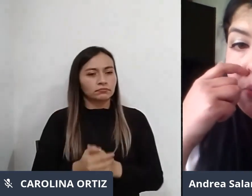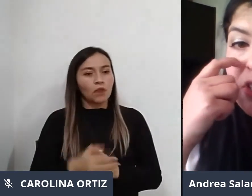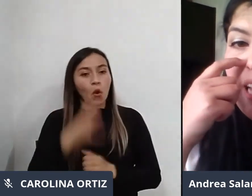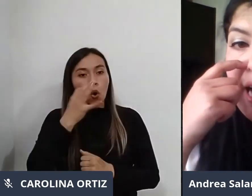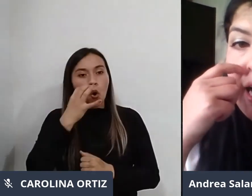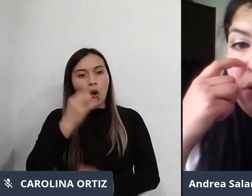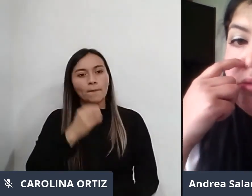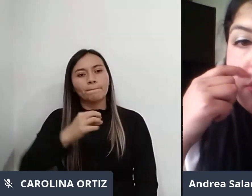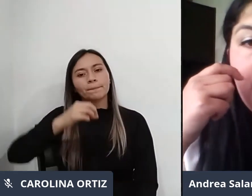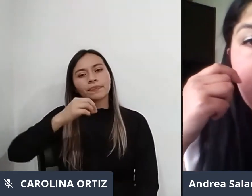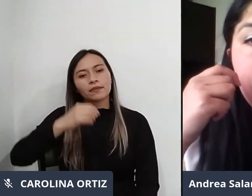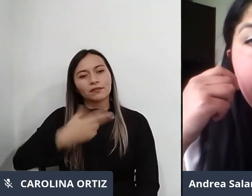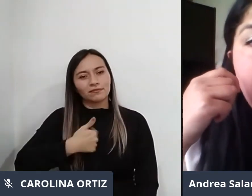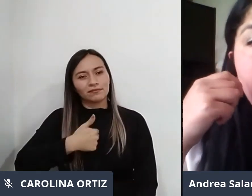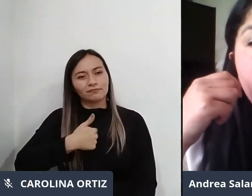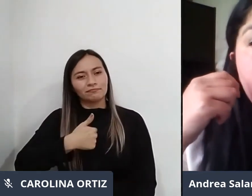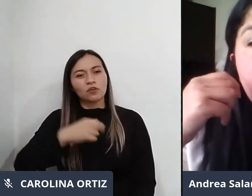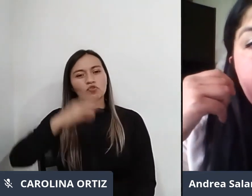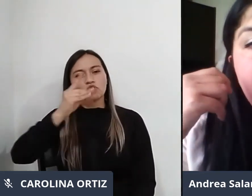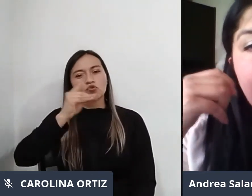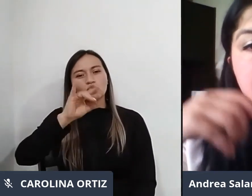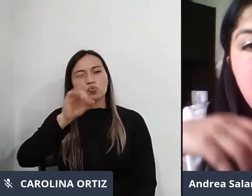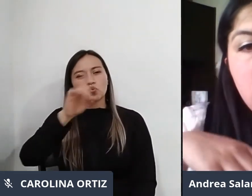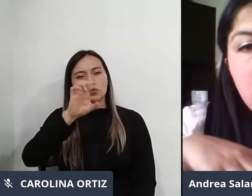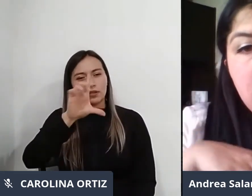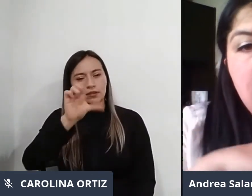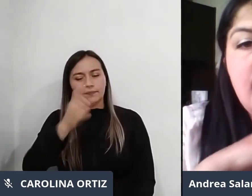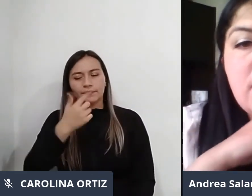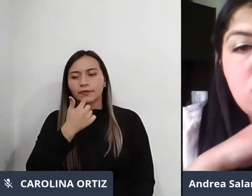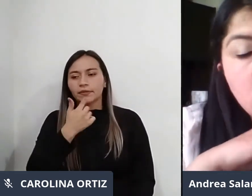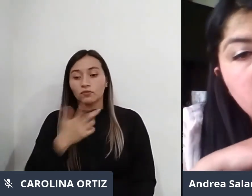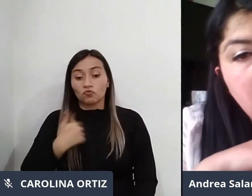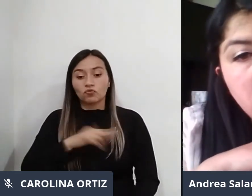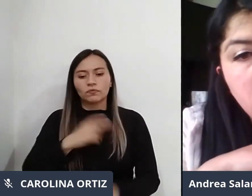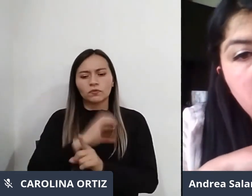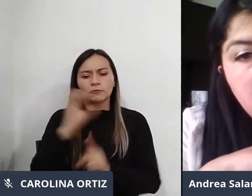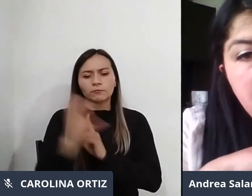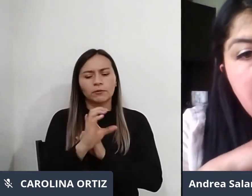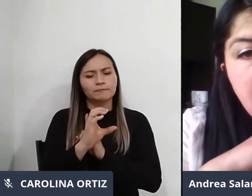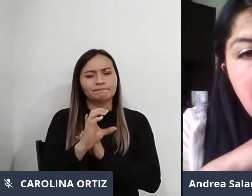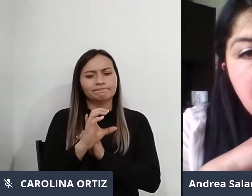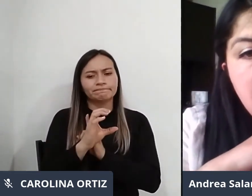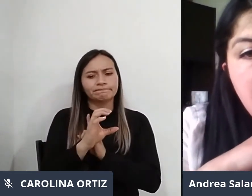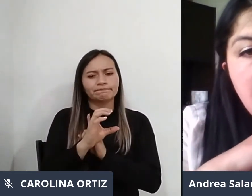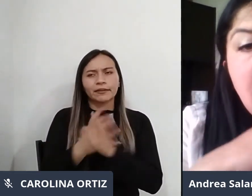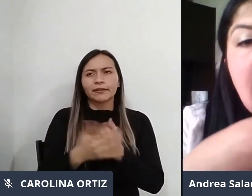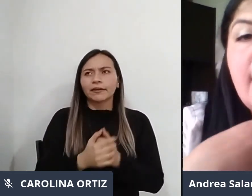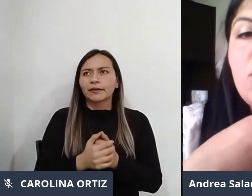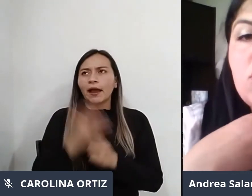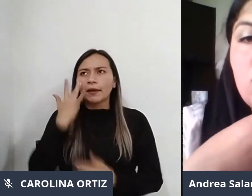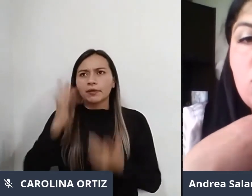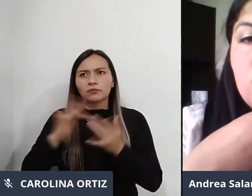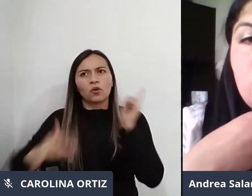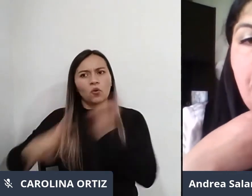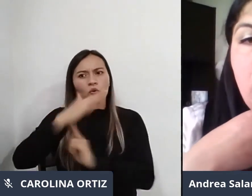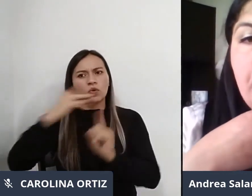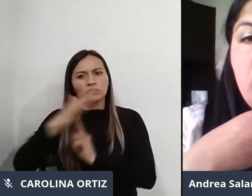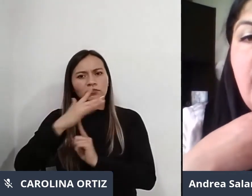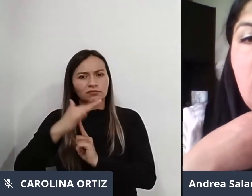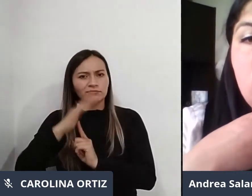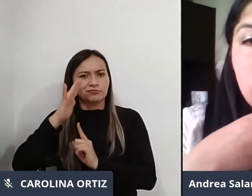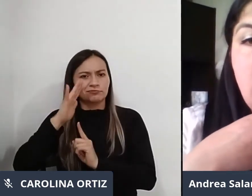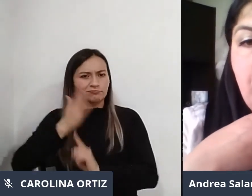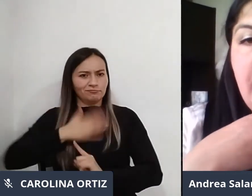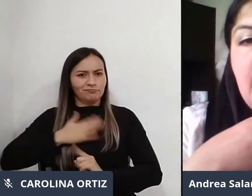cultura nos hemos negado, ¿cierto? Y nos hemos establecido desde esos contextos occidentales, negando nosotros nuestro